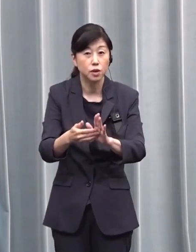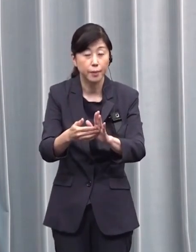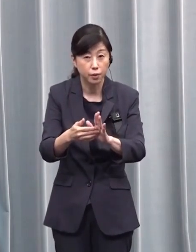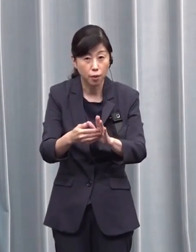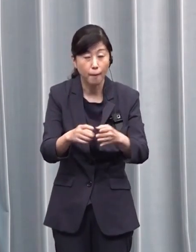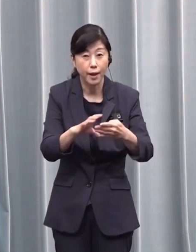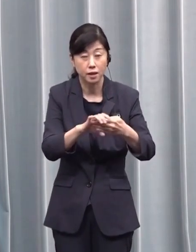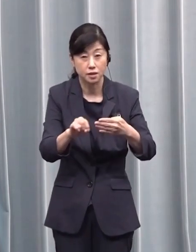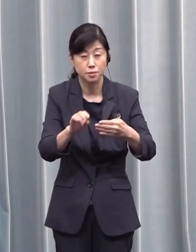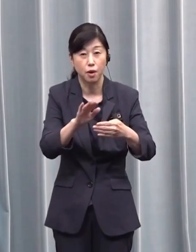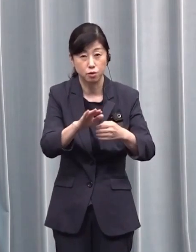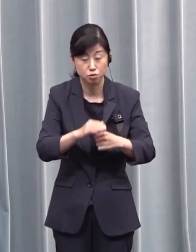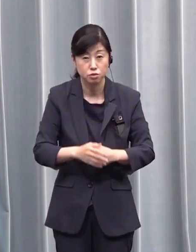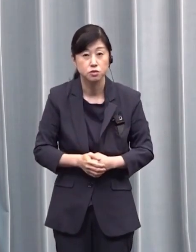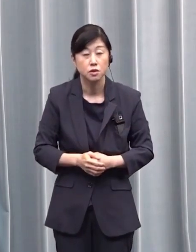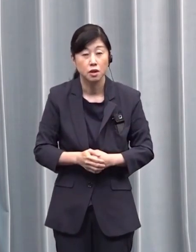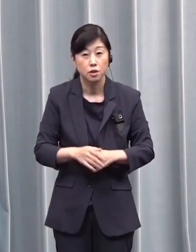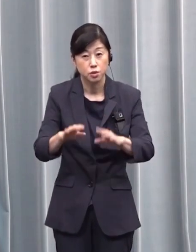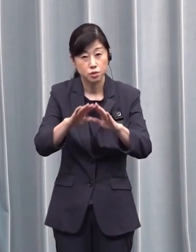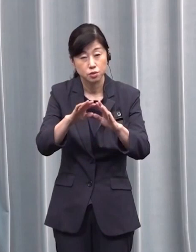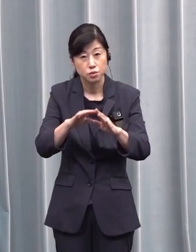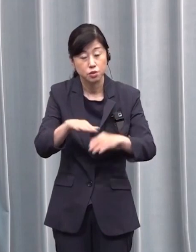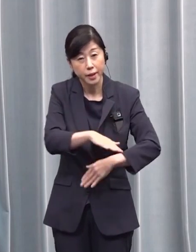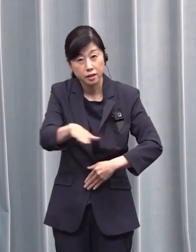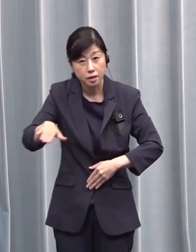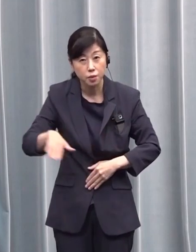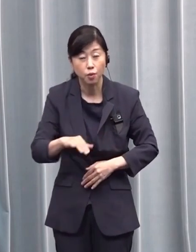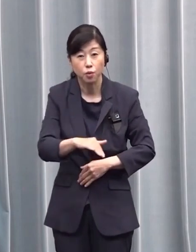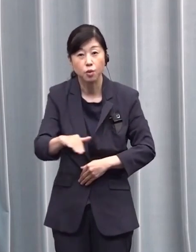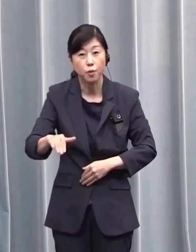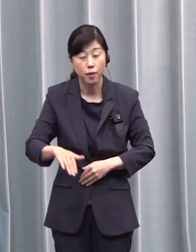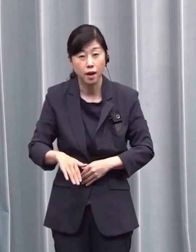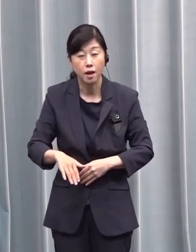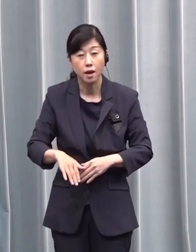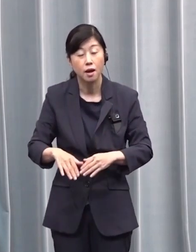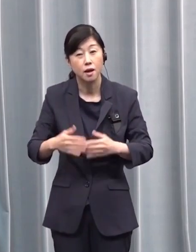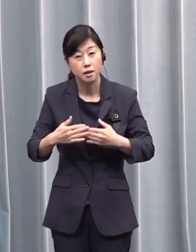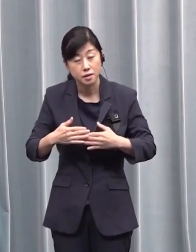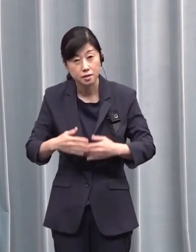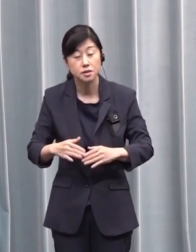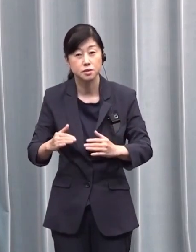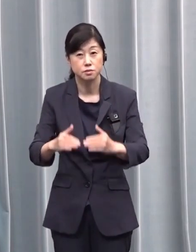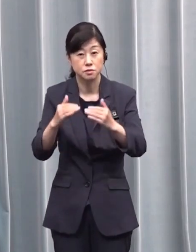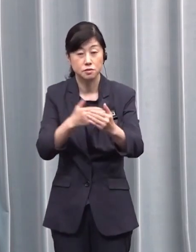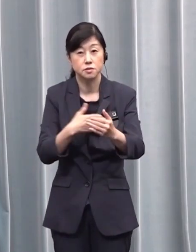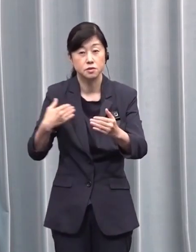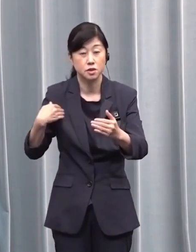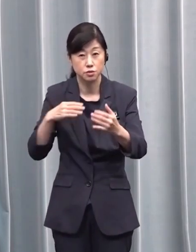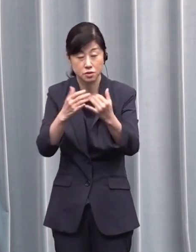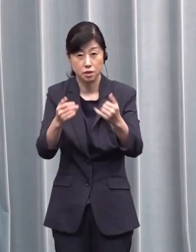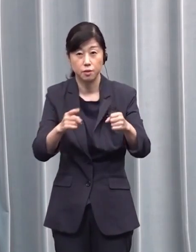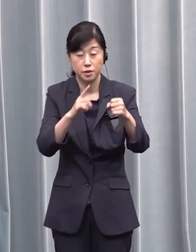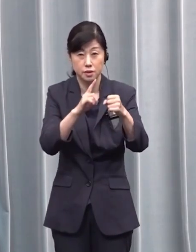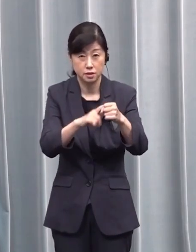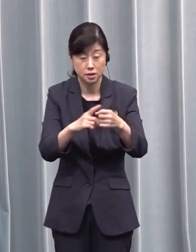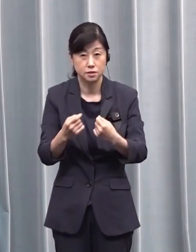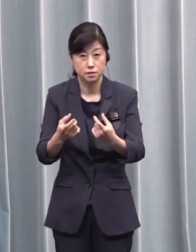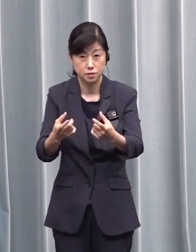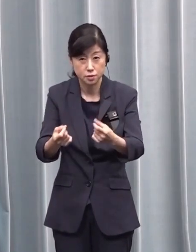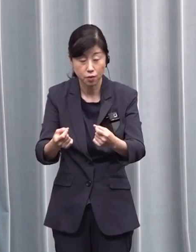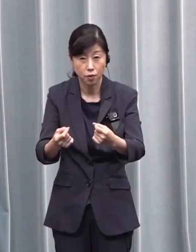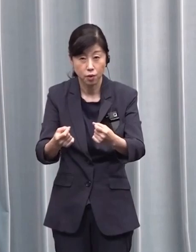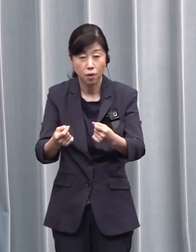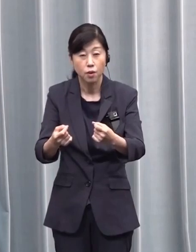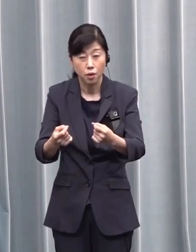べての子ども・若者が安心して過ごせる社会の実現に向け、着実に施策を実施していく考えであ